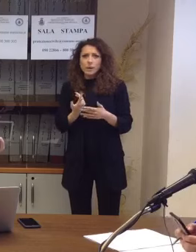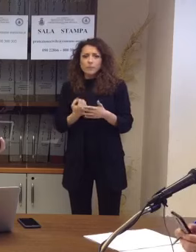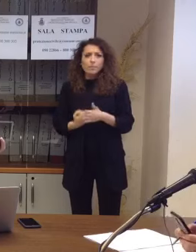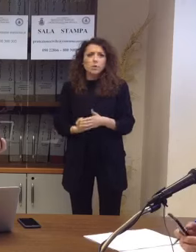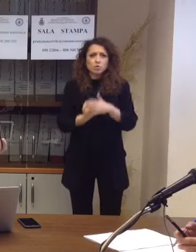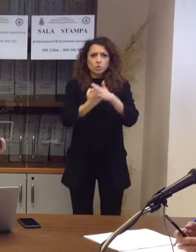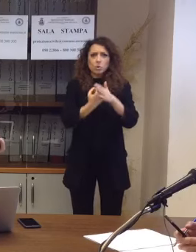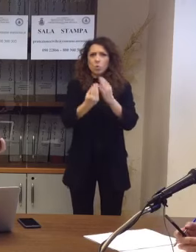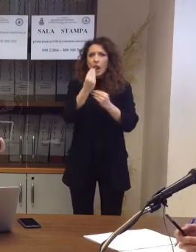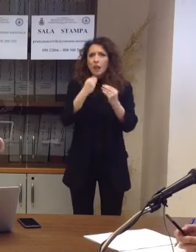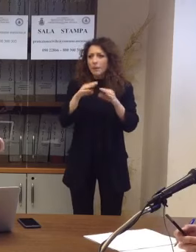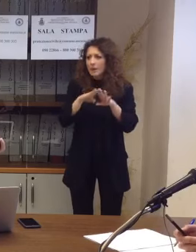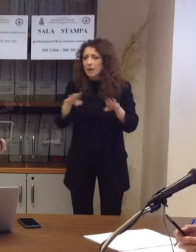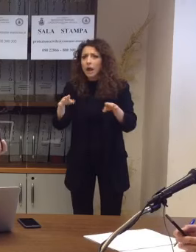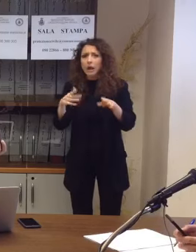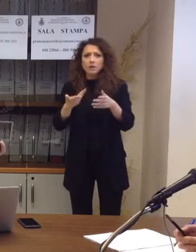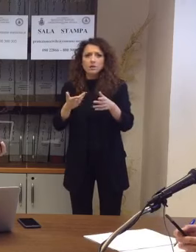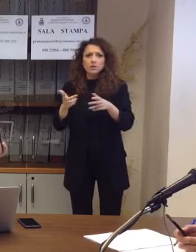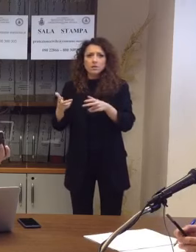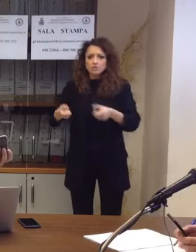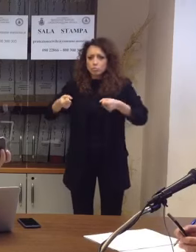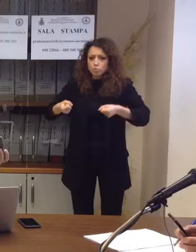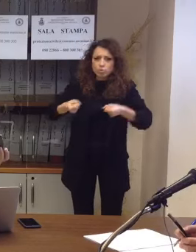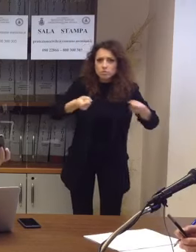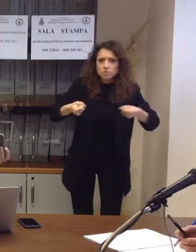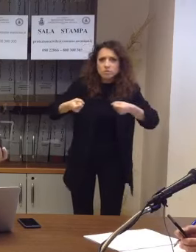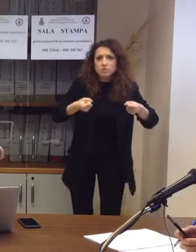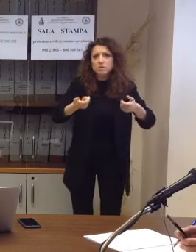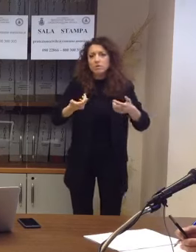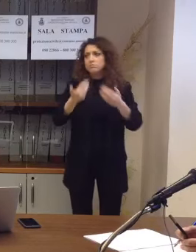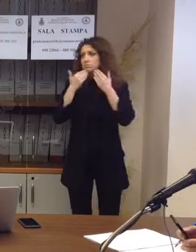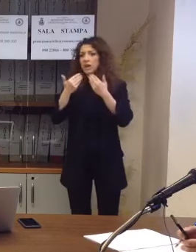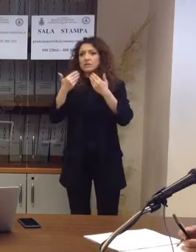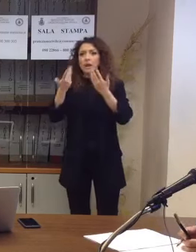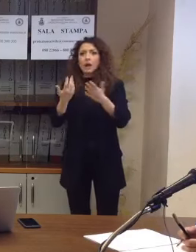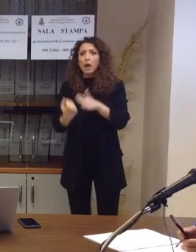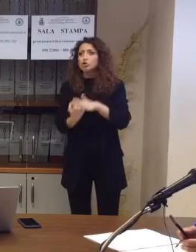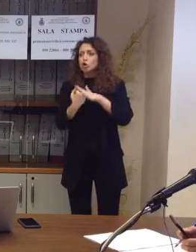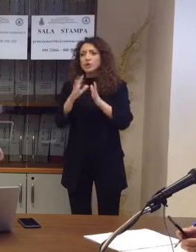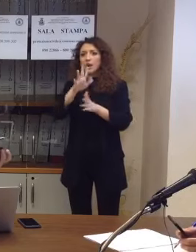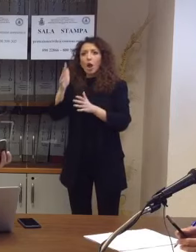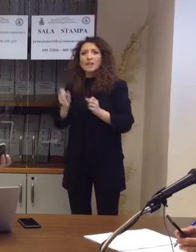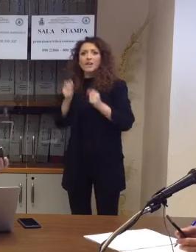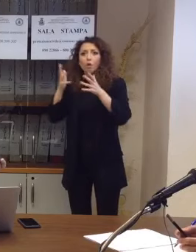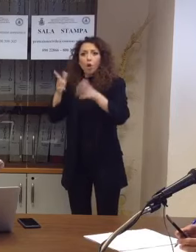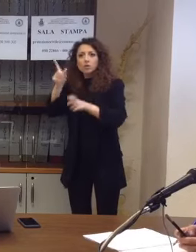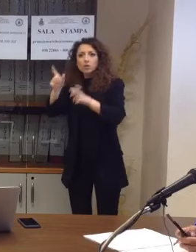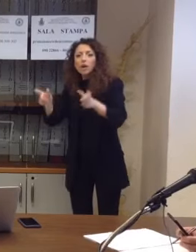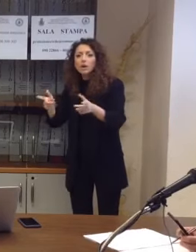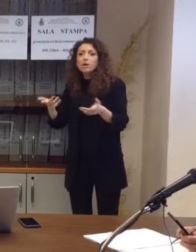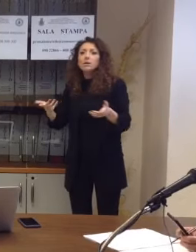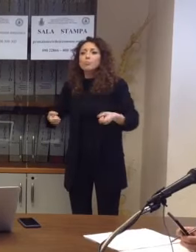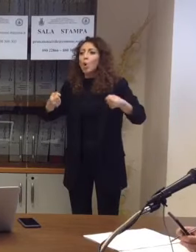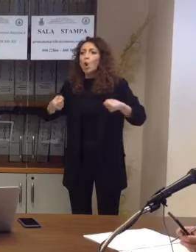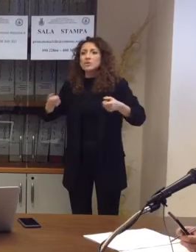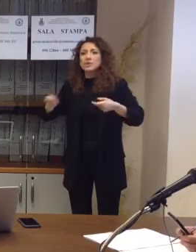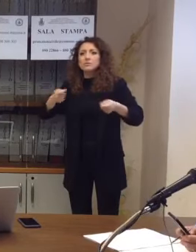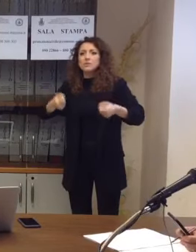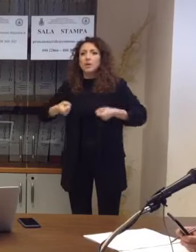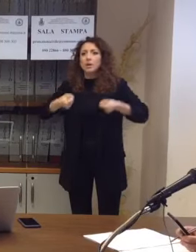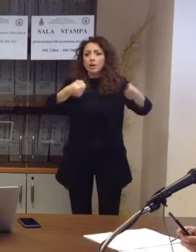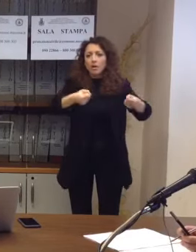Alimentare, grazie al sostegno che ci è pervenuto, quindi con la cosiddetta borsa della spesa. Ecco cosa significa